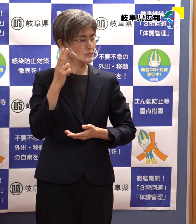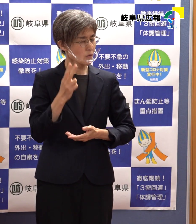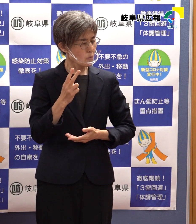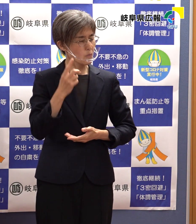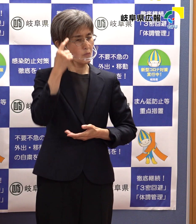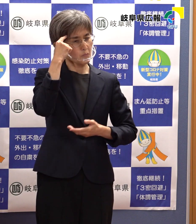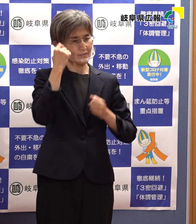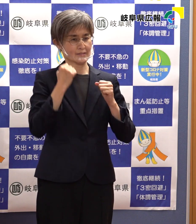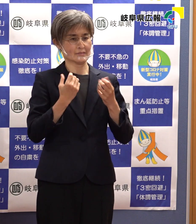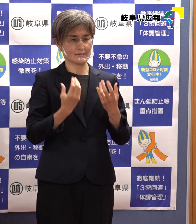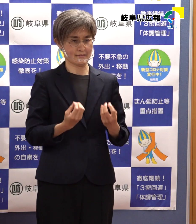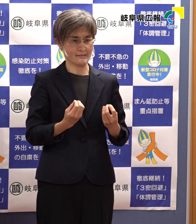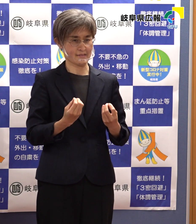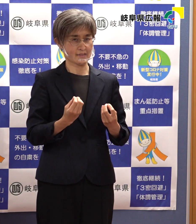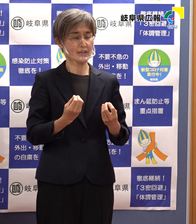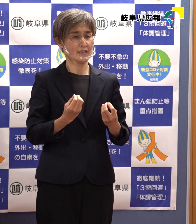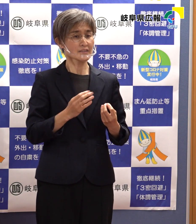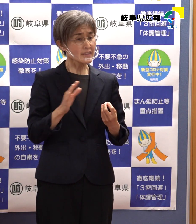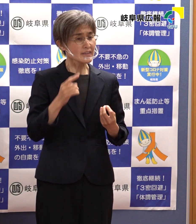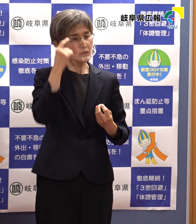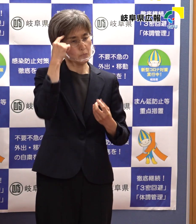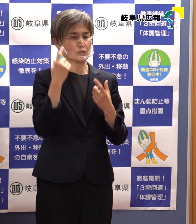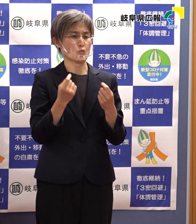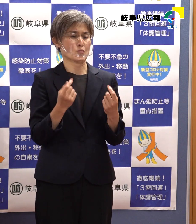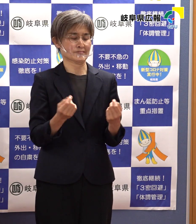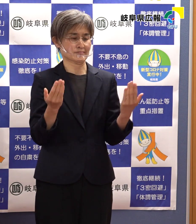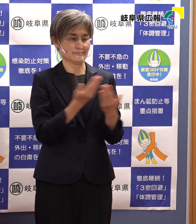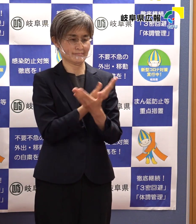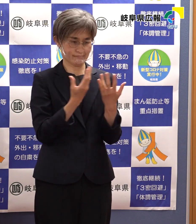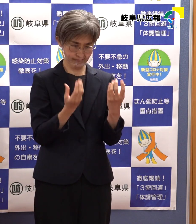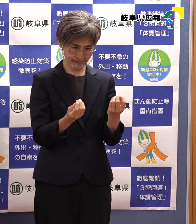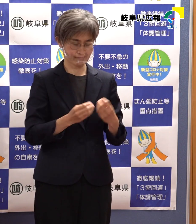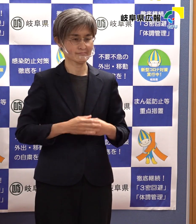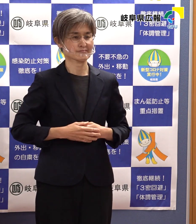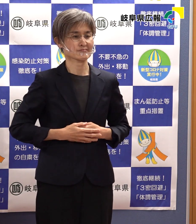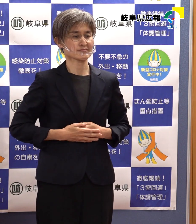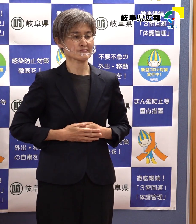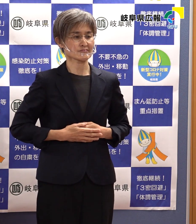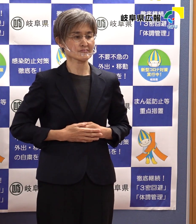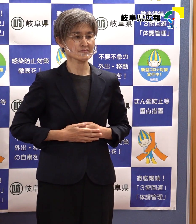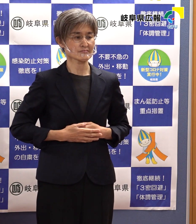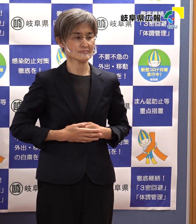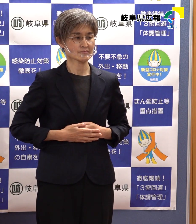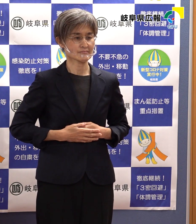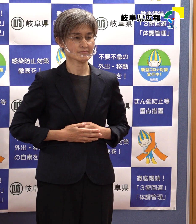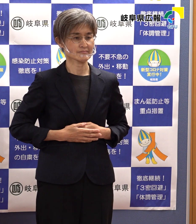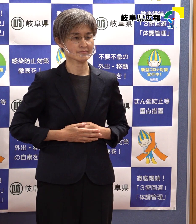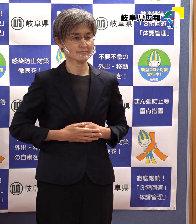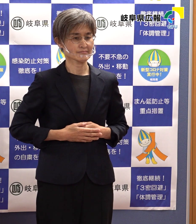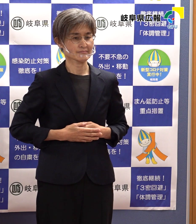っと持っていたわけですけど、その通りになったということでございます。